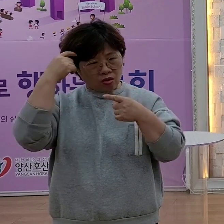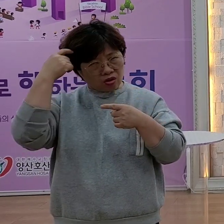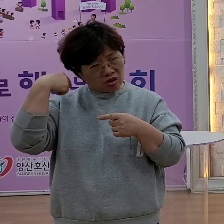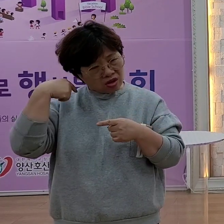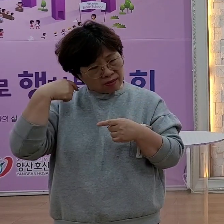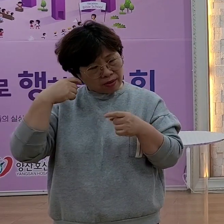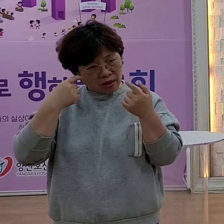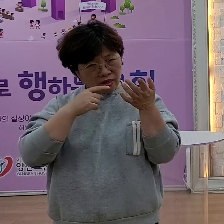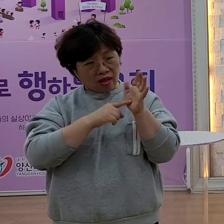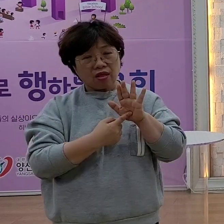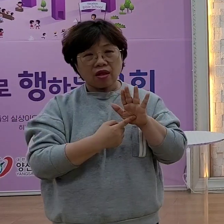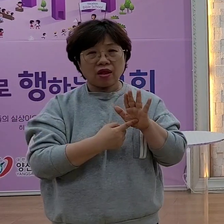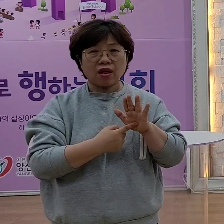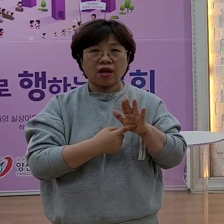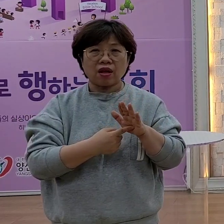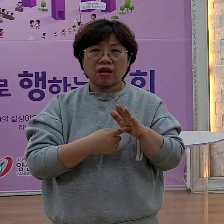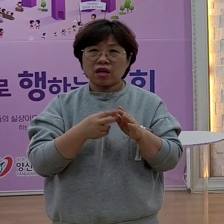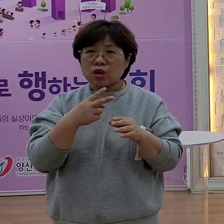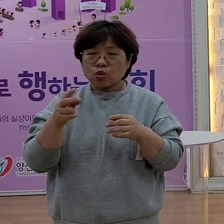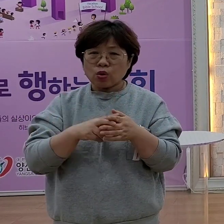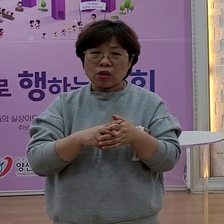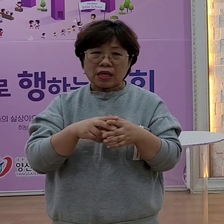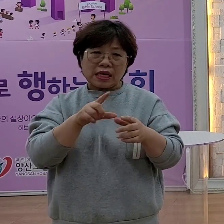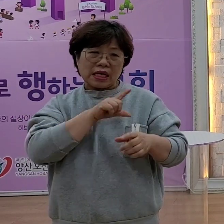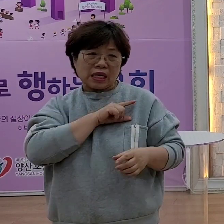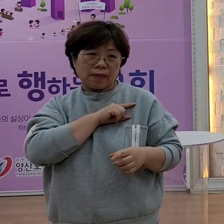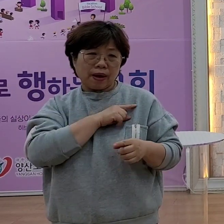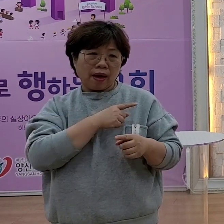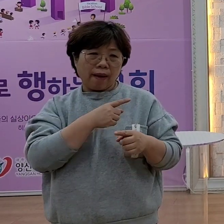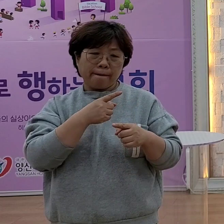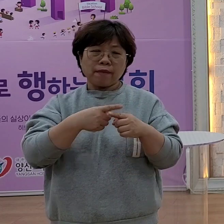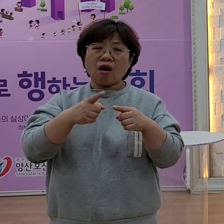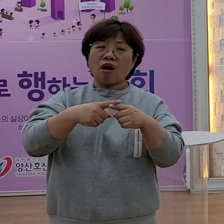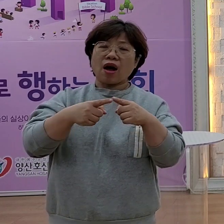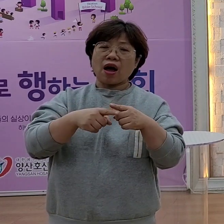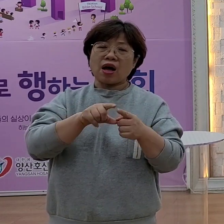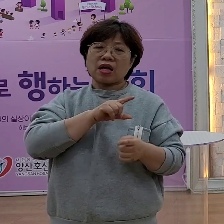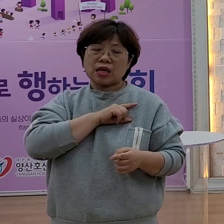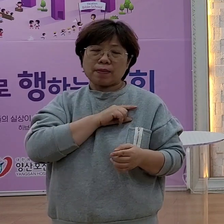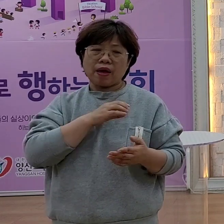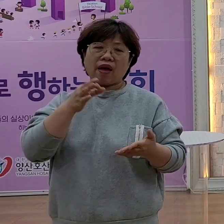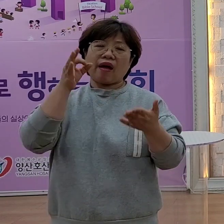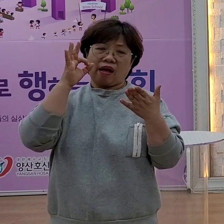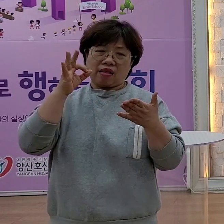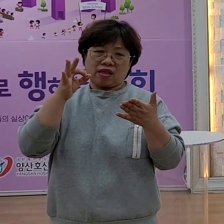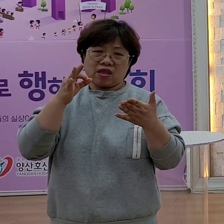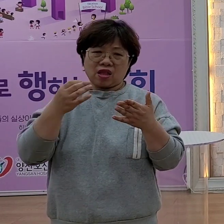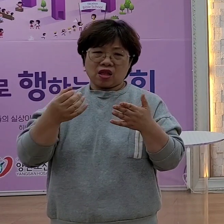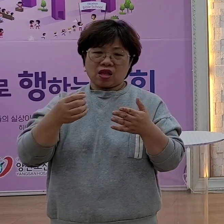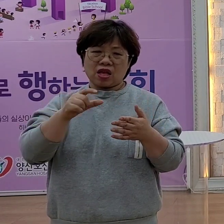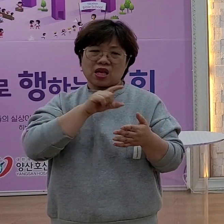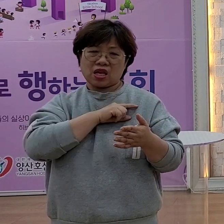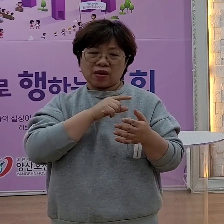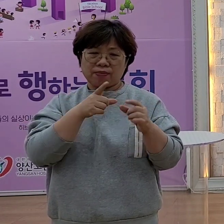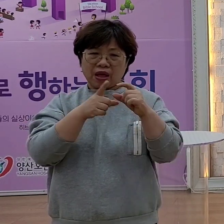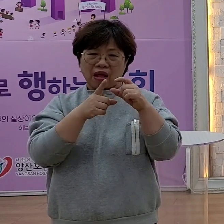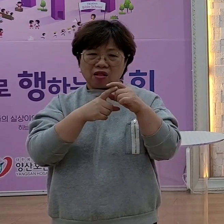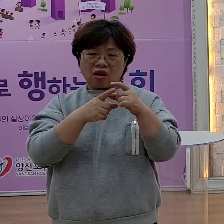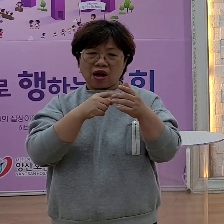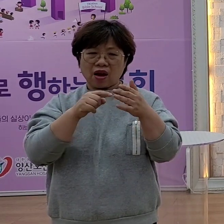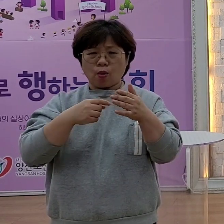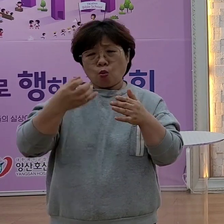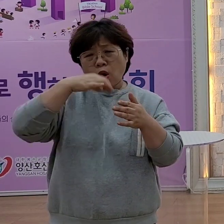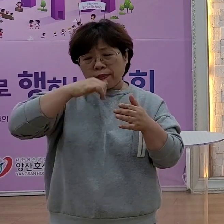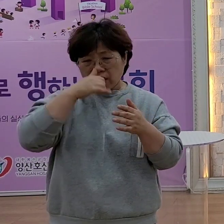또 그 사람의 평판이다. 이게 이름의 그 숫자 안에 다 들어있다는 것입니다. 그래서 이게